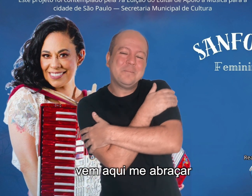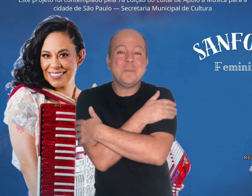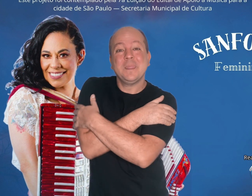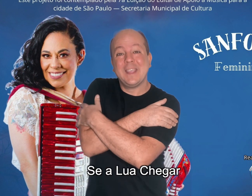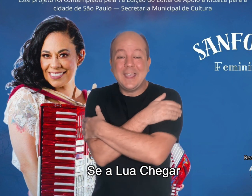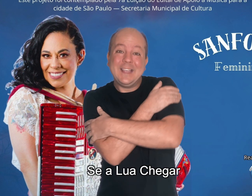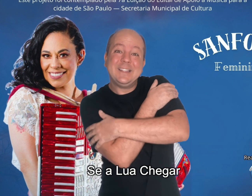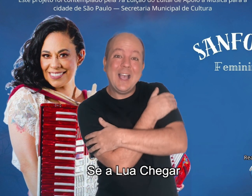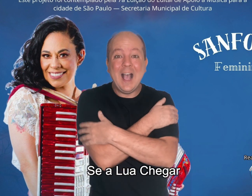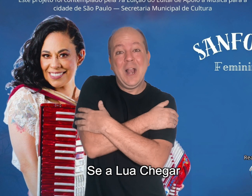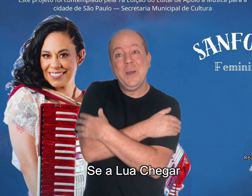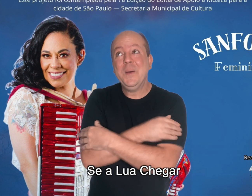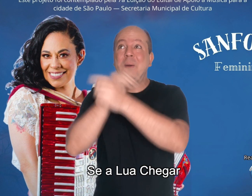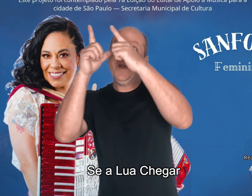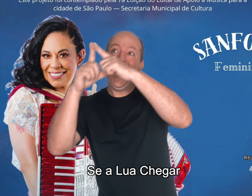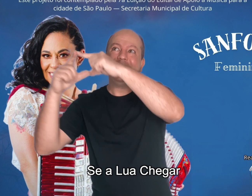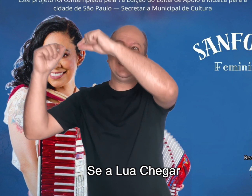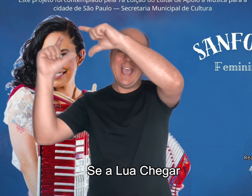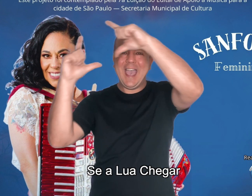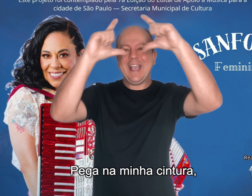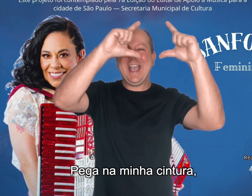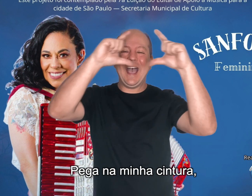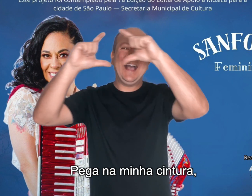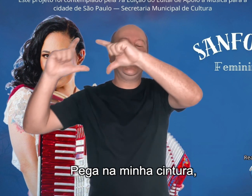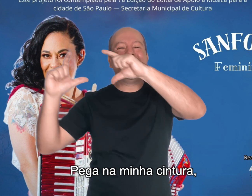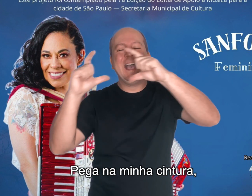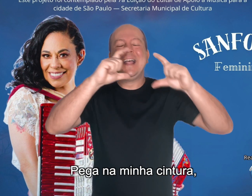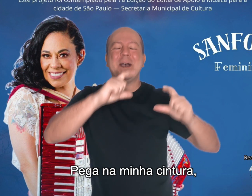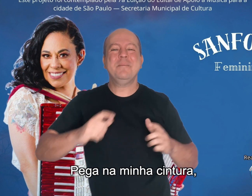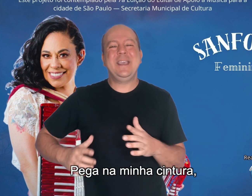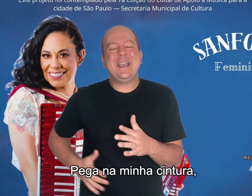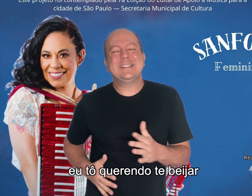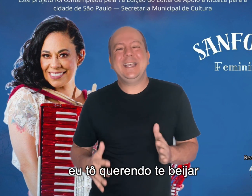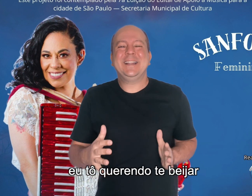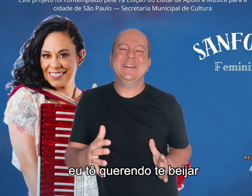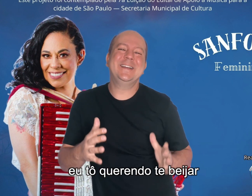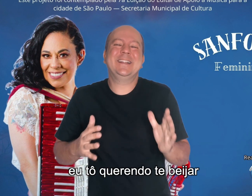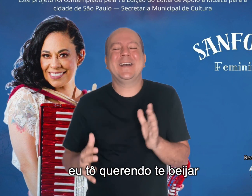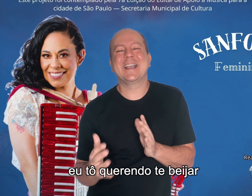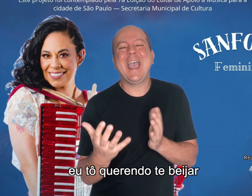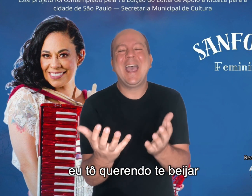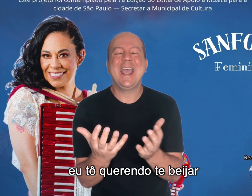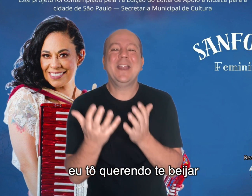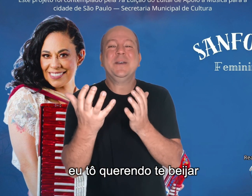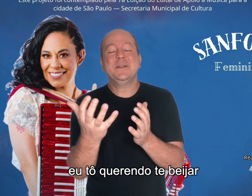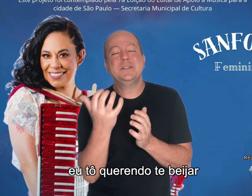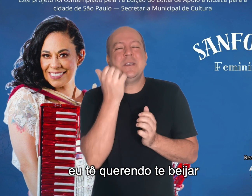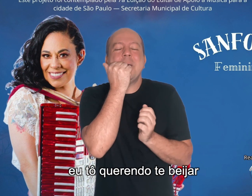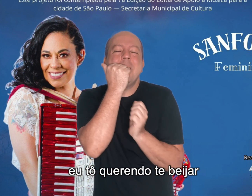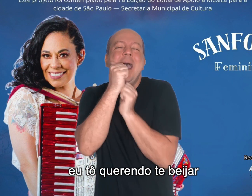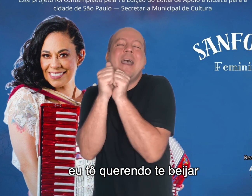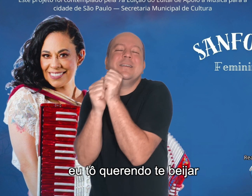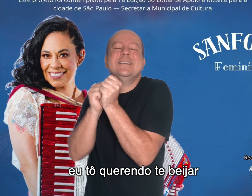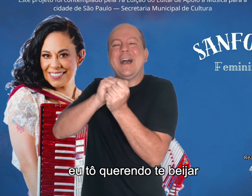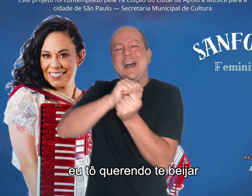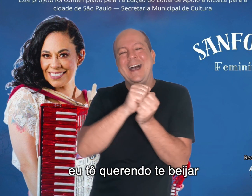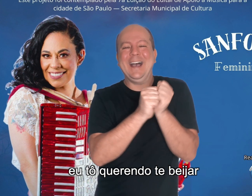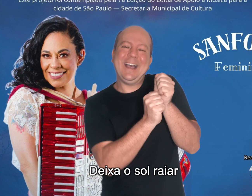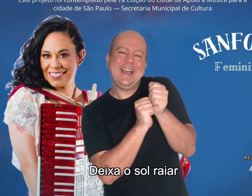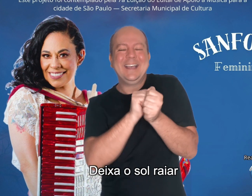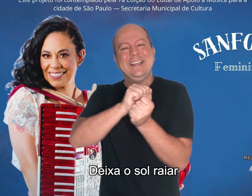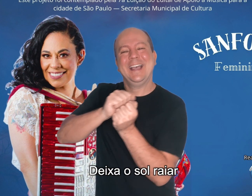abraçar se a lua chegar pega na minha cintura eu tô querendo te